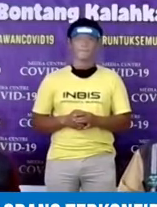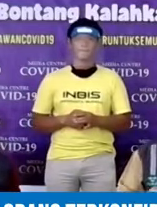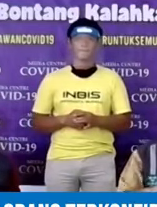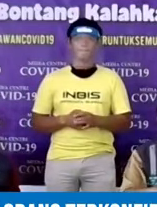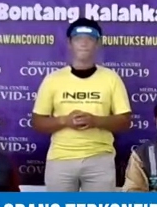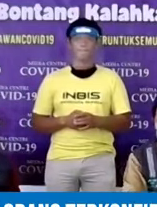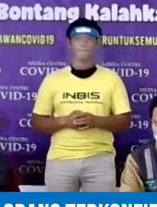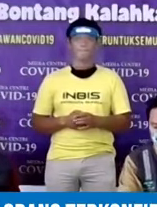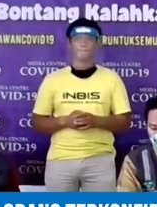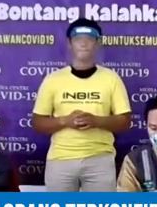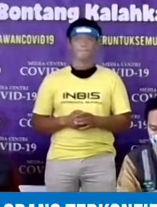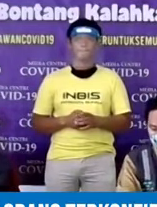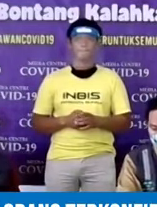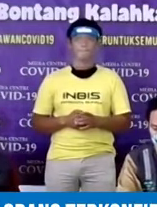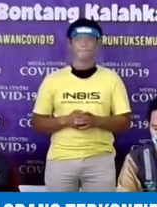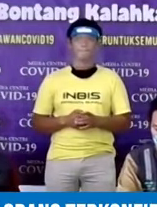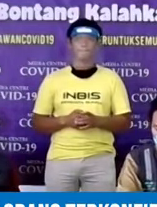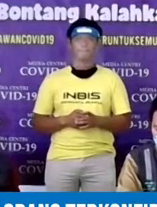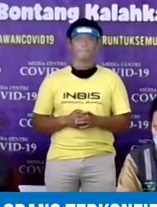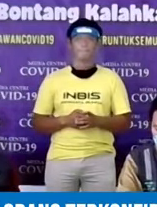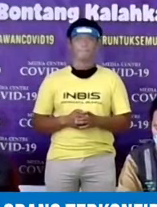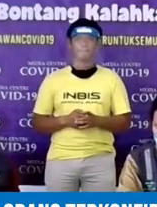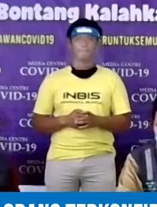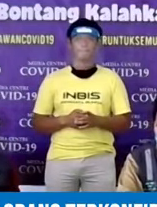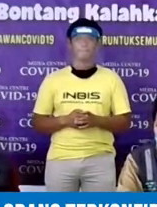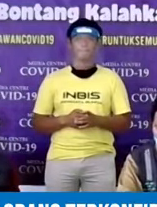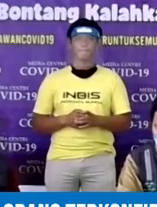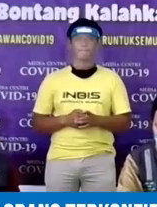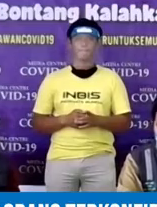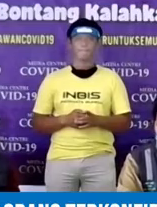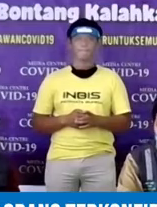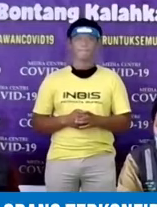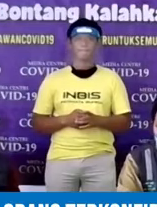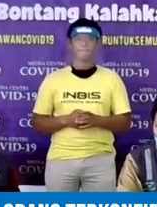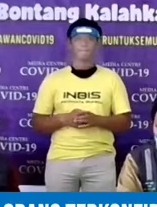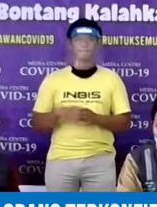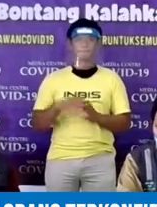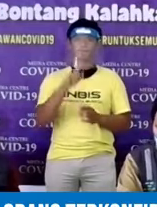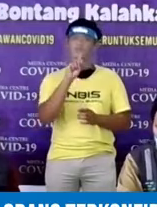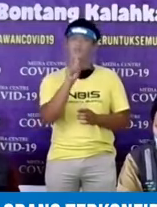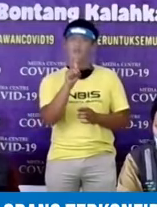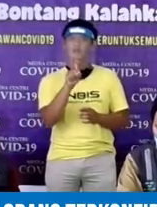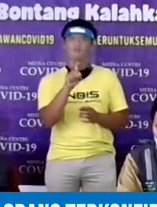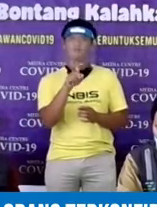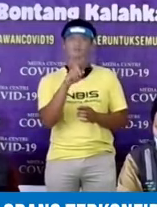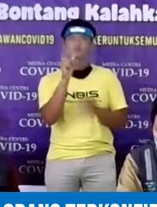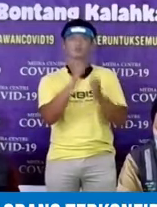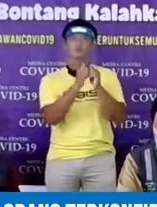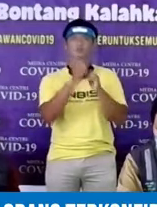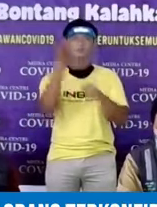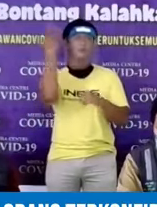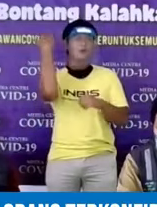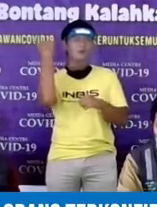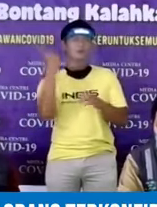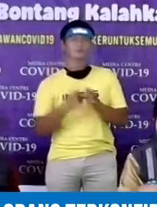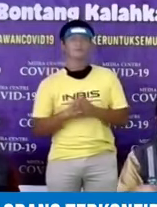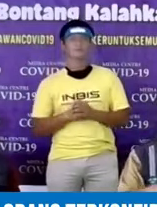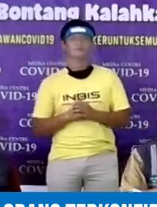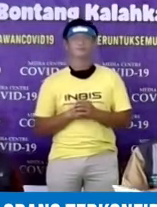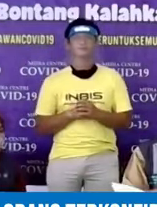fadi saya mau tanya untuk kasus kemarin satu itu 179 btg itu dari mana pak